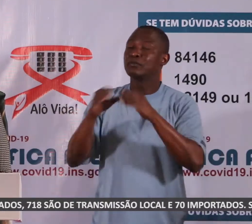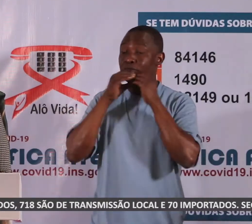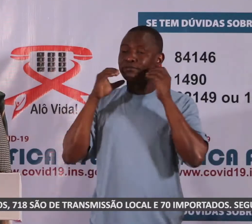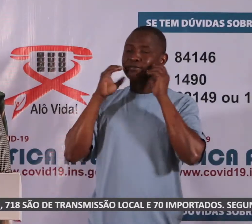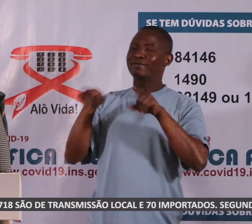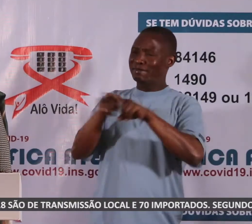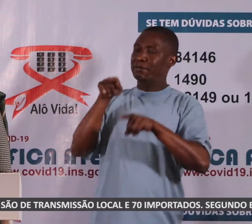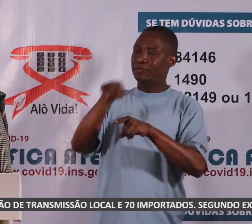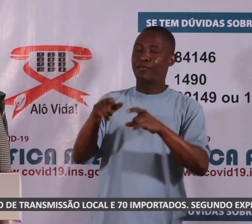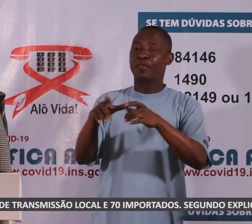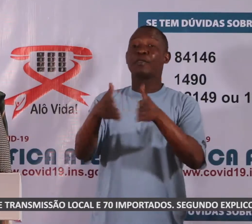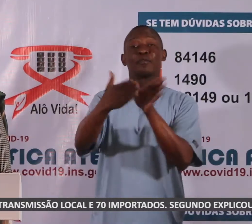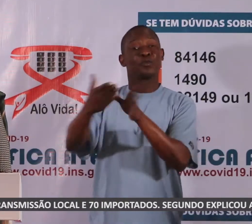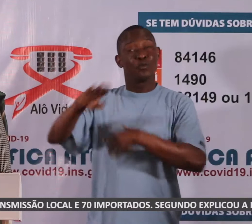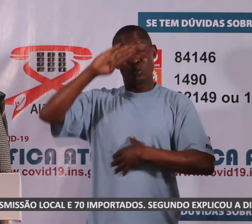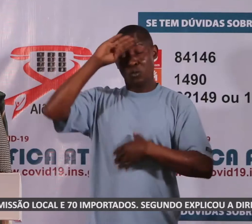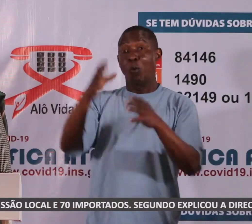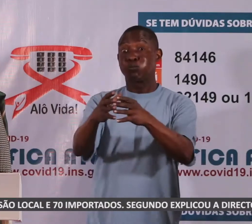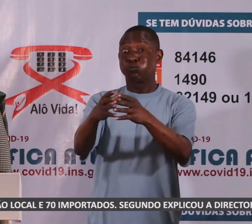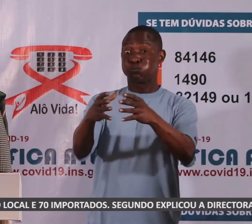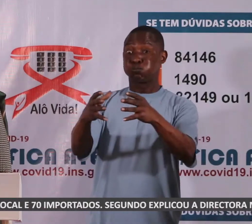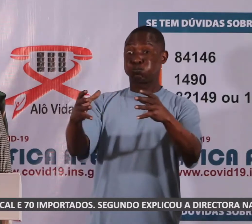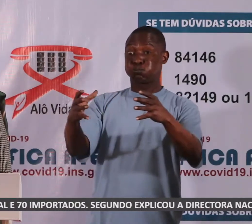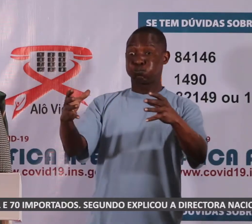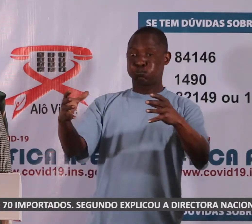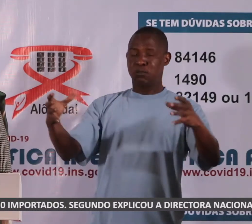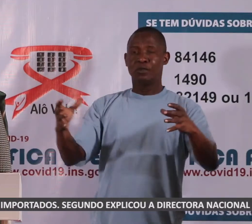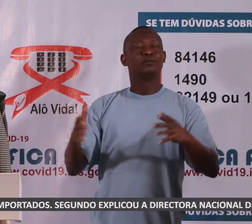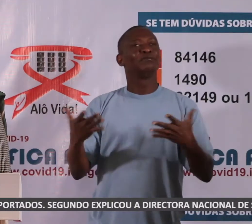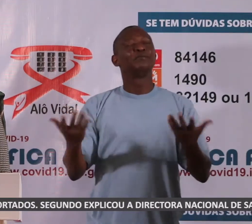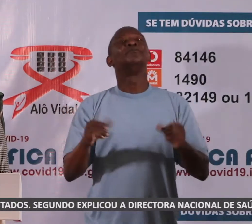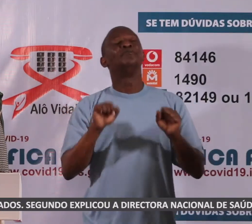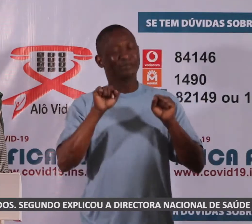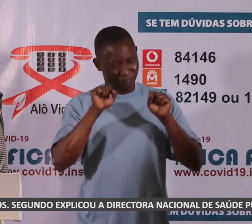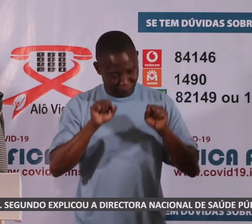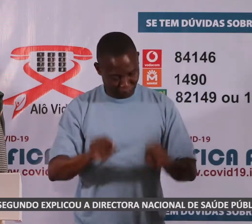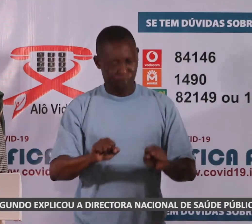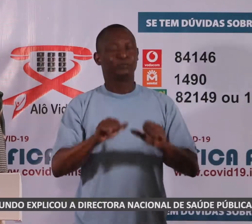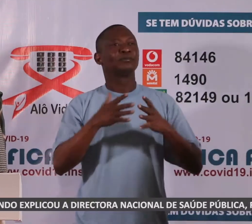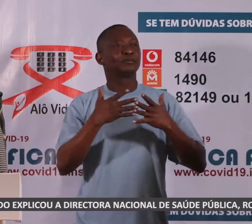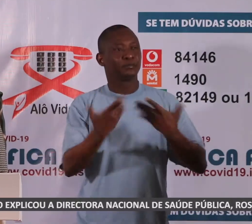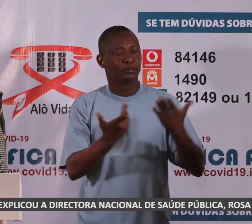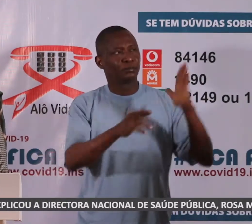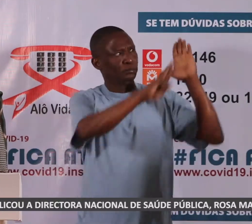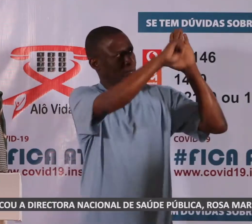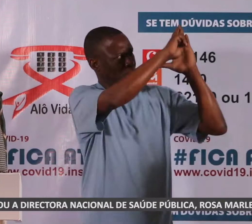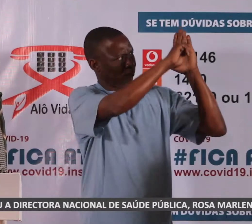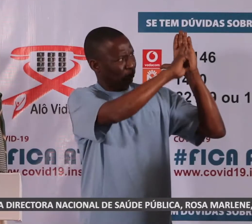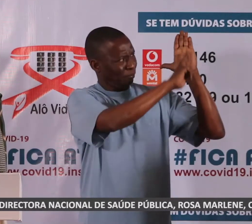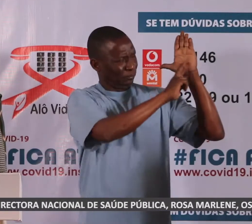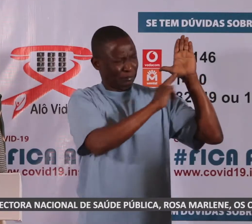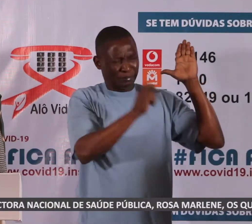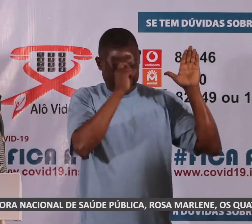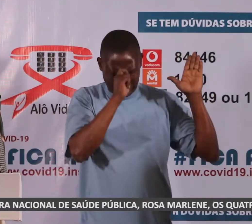registrar um crescente aumento desta pandemia e, por isso, a implementação rigorosa e